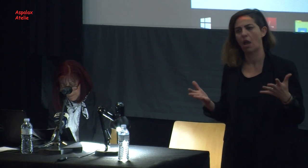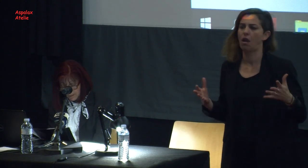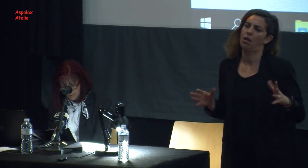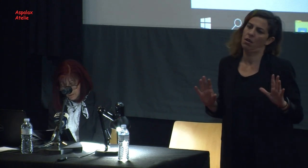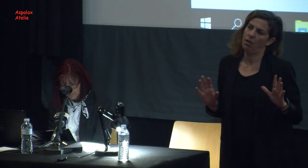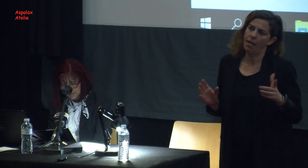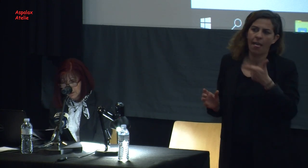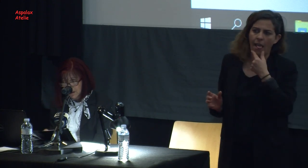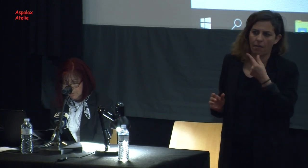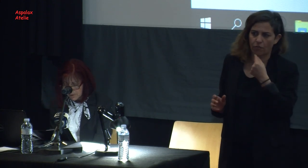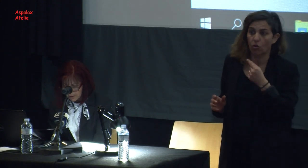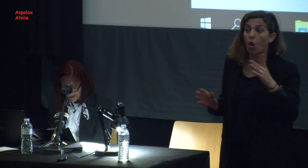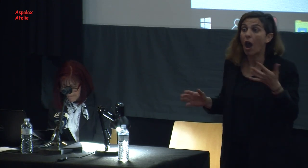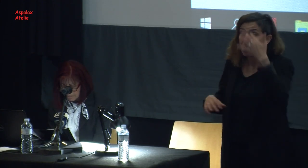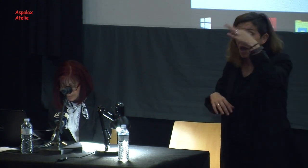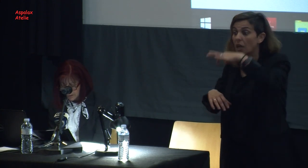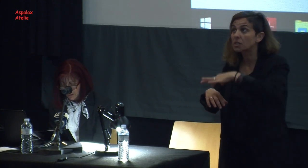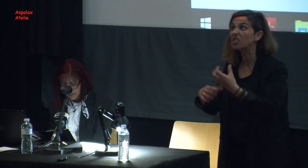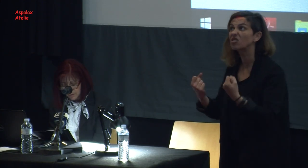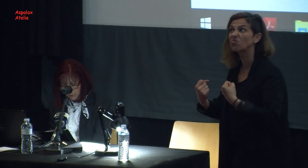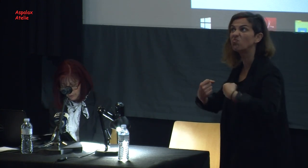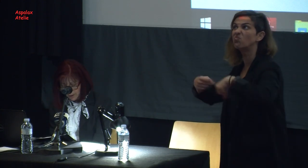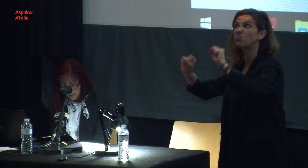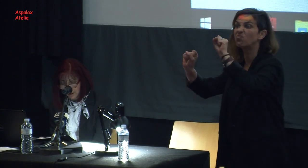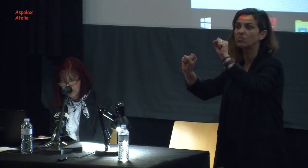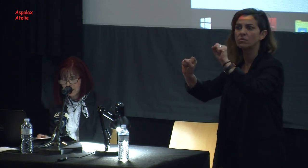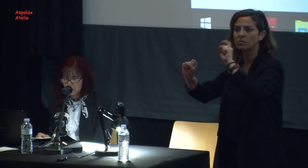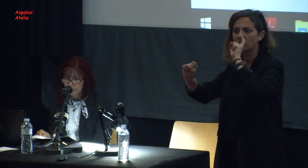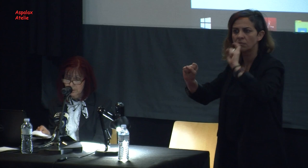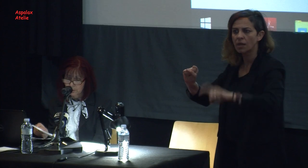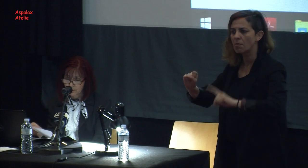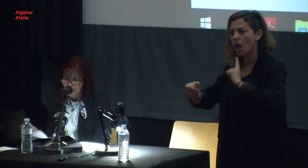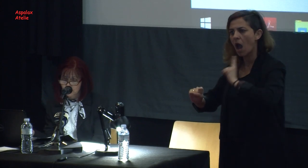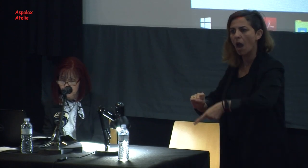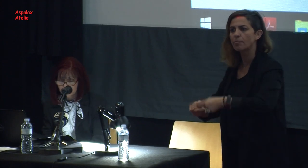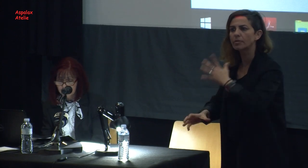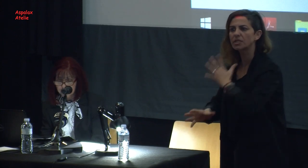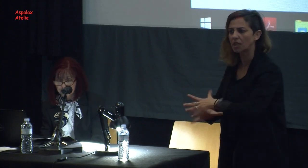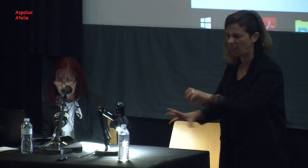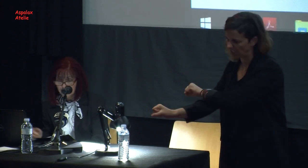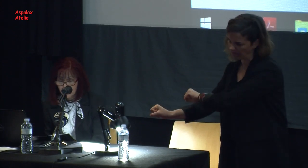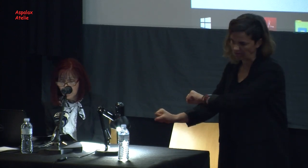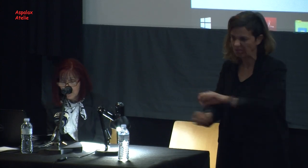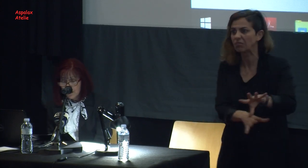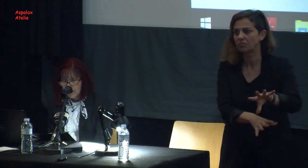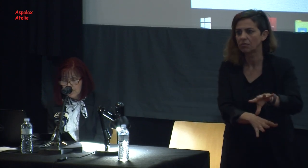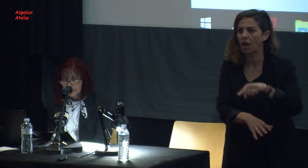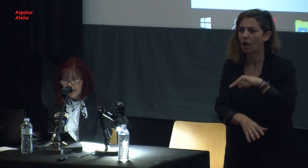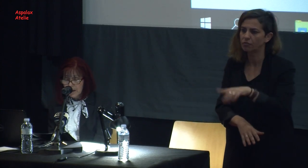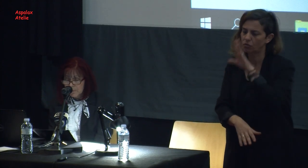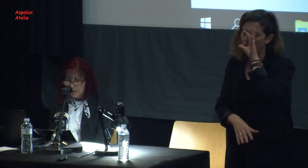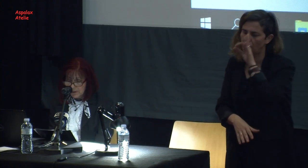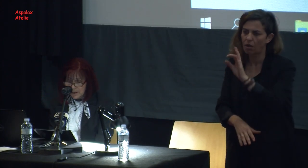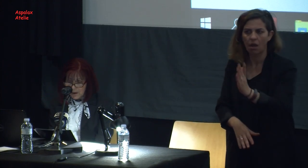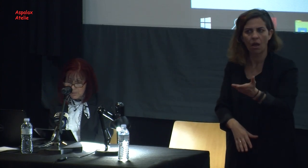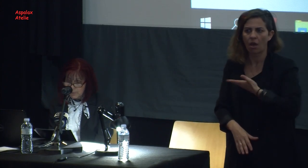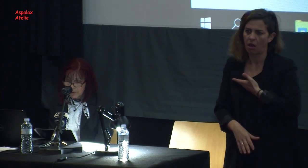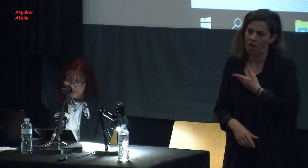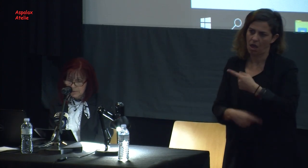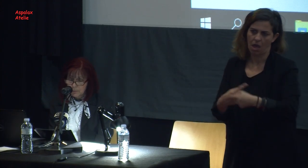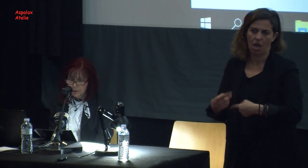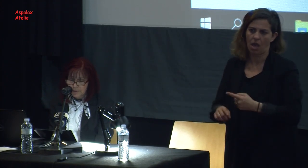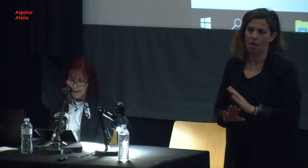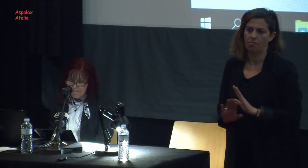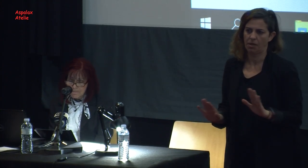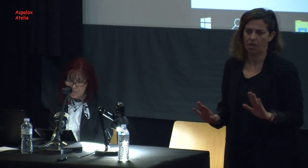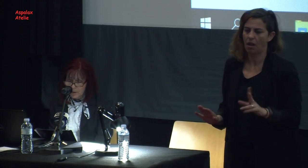ακούσια, τραυματική εμπειρία και για την οικογένεια και για τον ίδιο τον πάσχοντα. Μια εμπειρία που